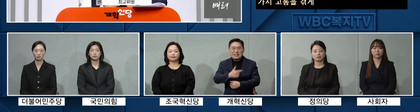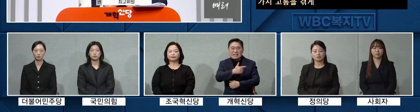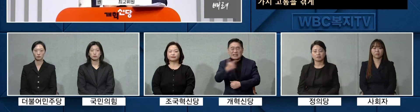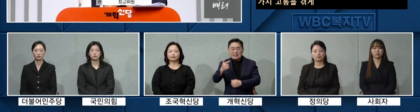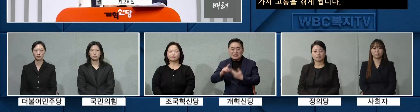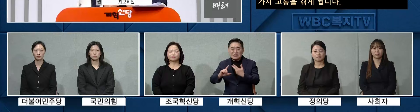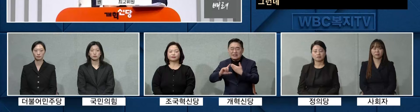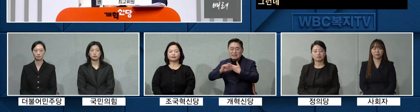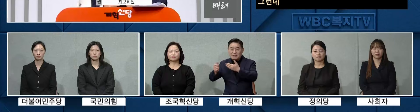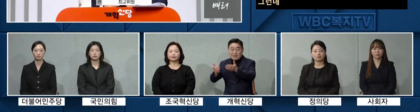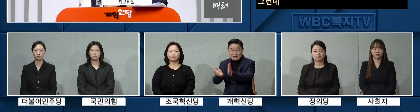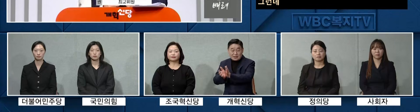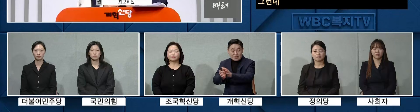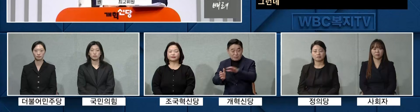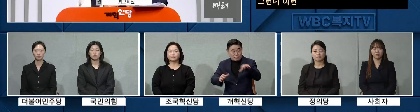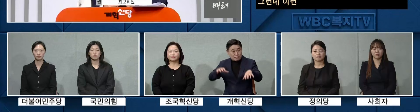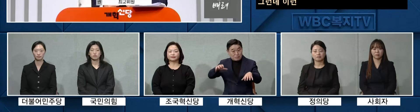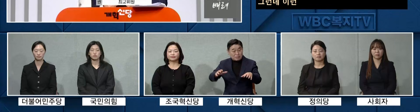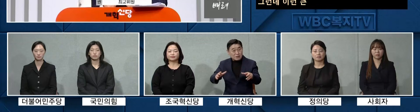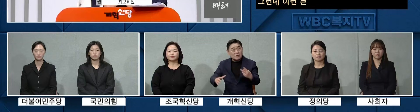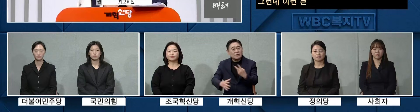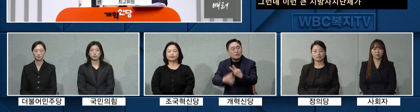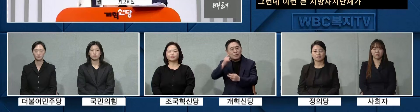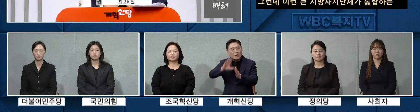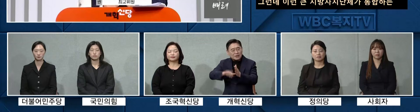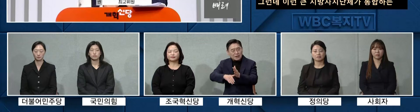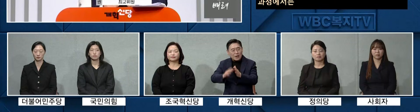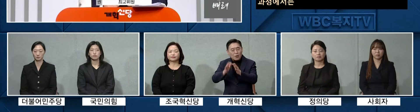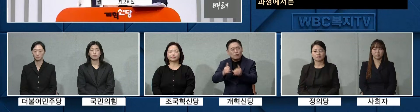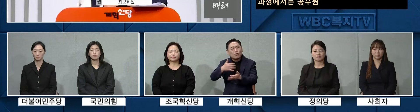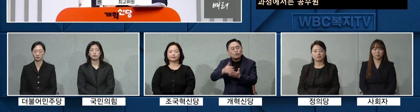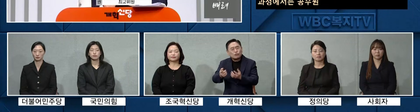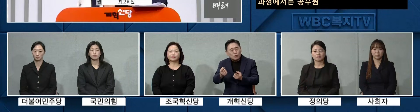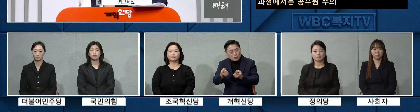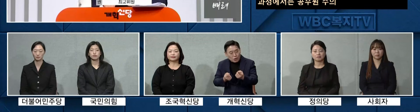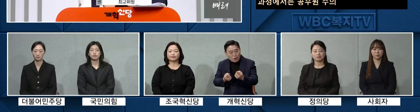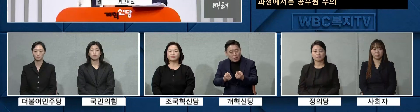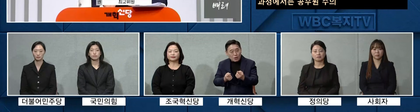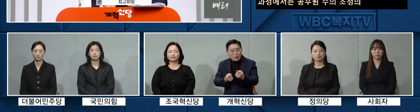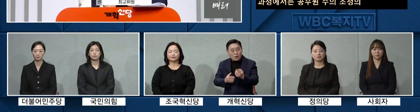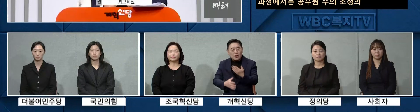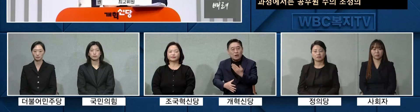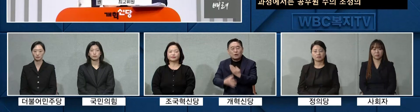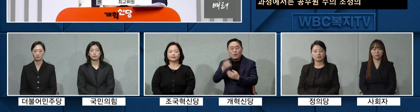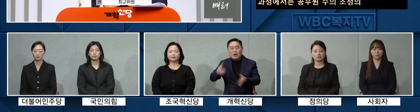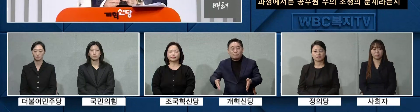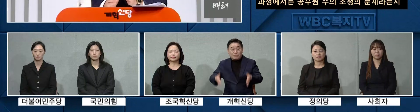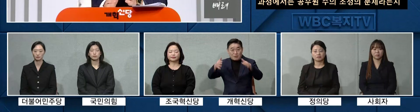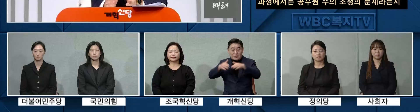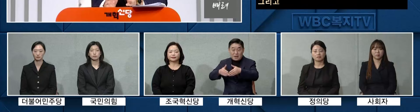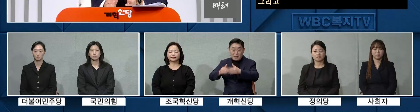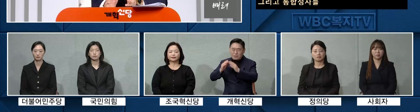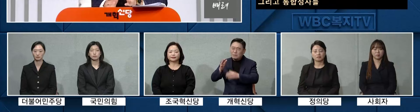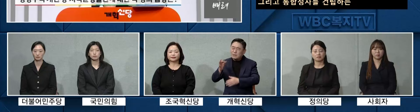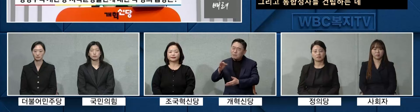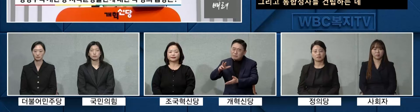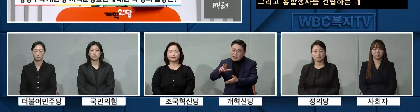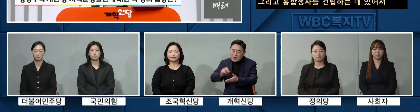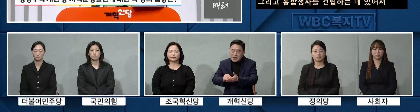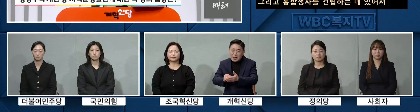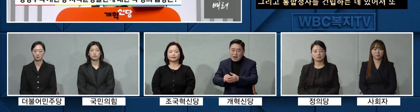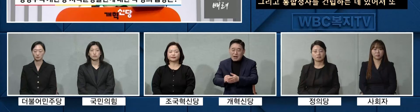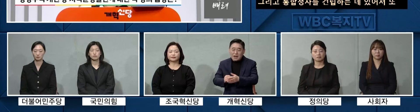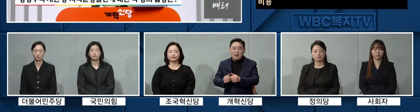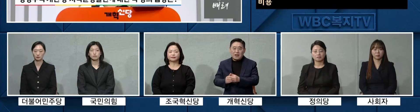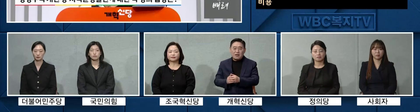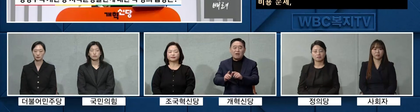지방자치단체가 통합하는 과정에서는 공무원 수의 조정의 문제라든지 그다음에 통합청사를 건립하는 데 있어서의 또 비용 문제, 비용 증가의